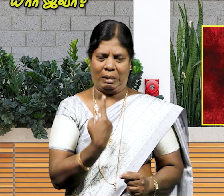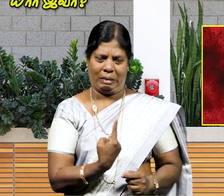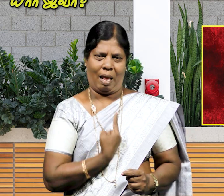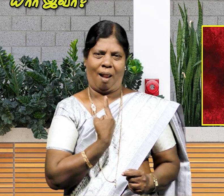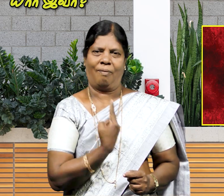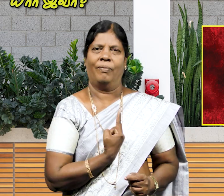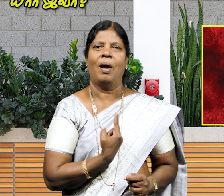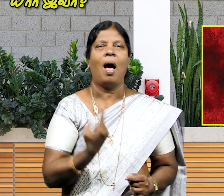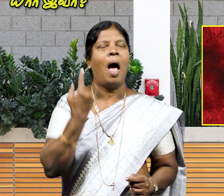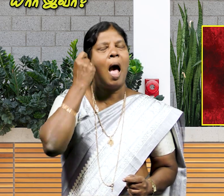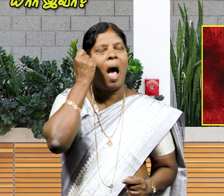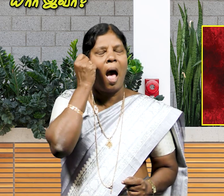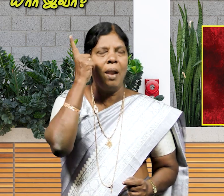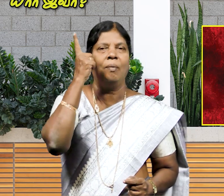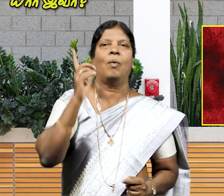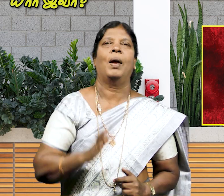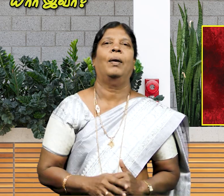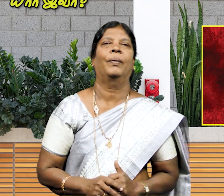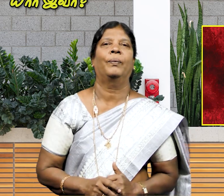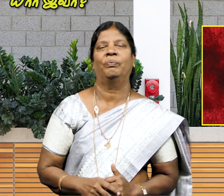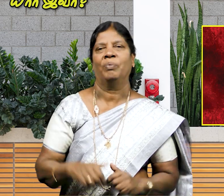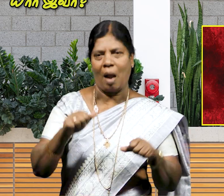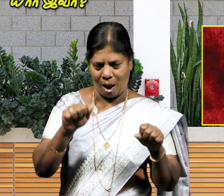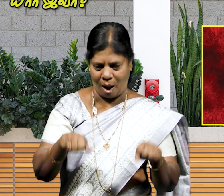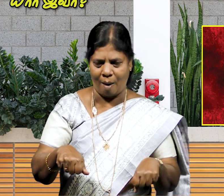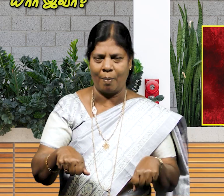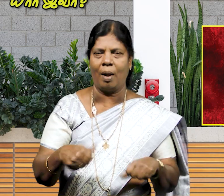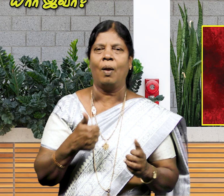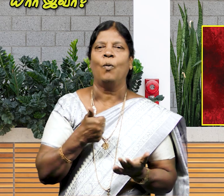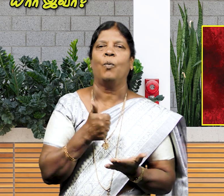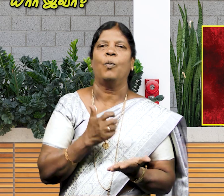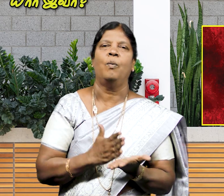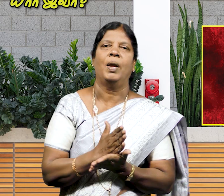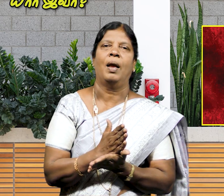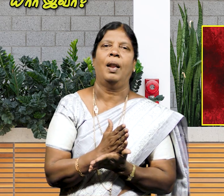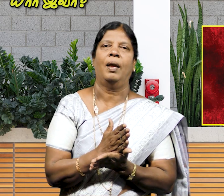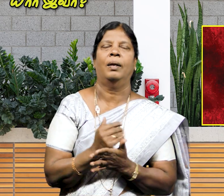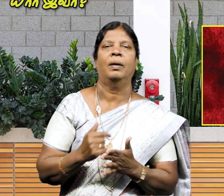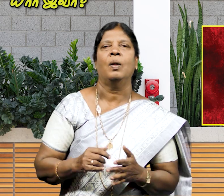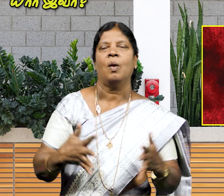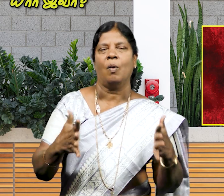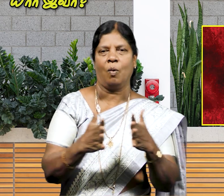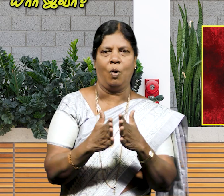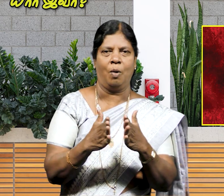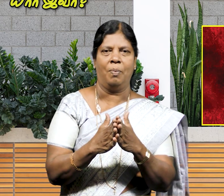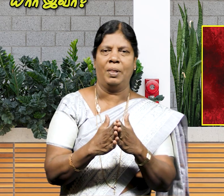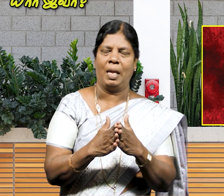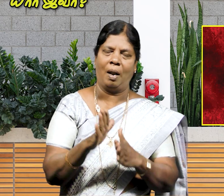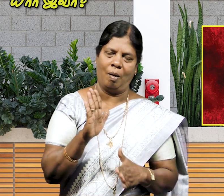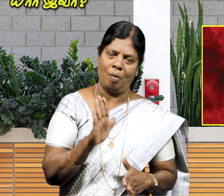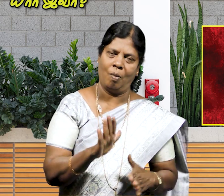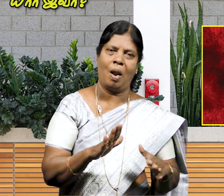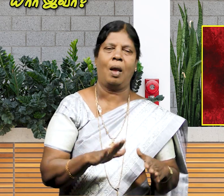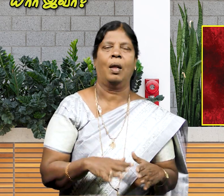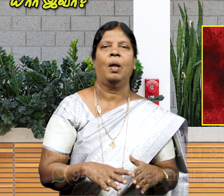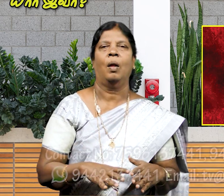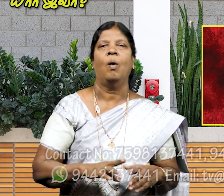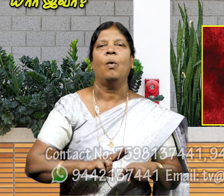அறிவோமா? ஆமாங்க, உண்மையாலே குடும்பத்தில் உள்ளவர்களோ,